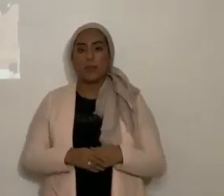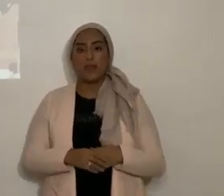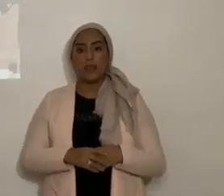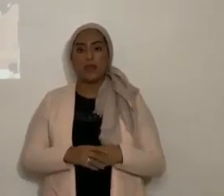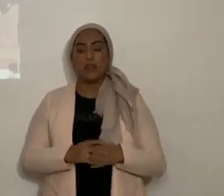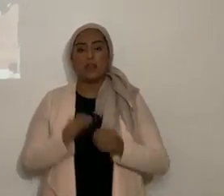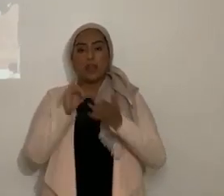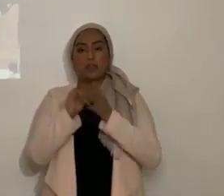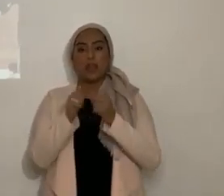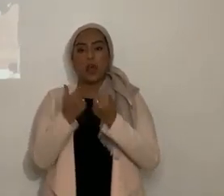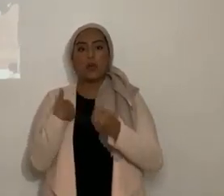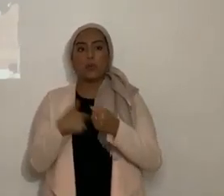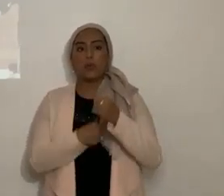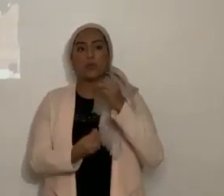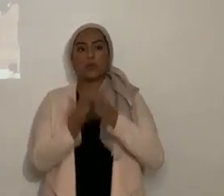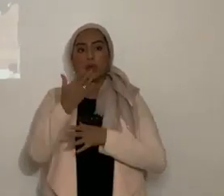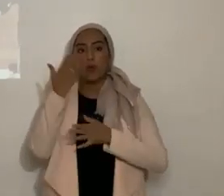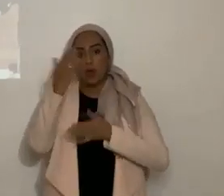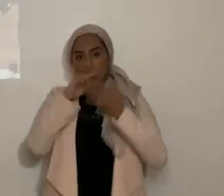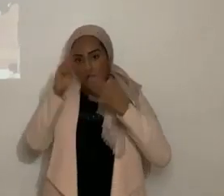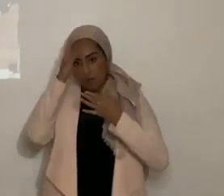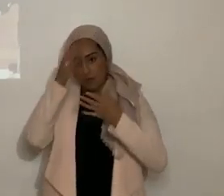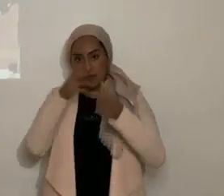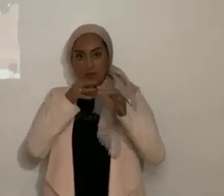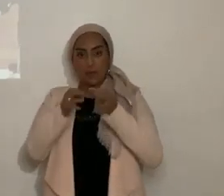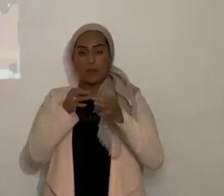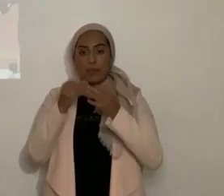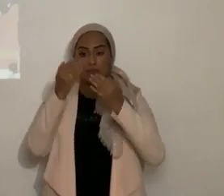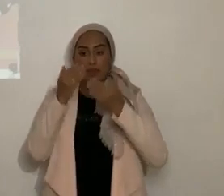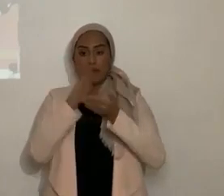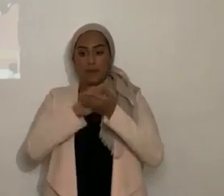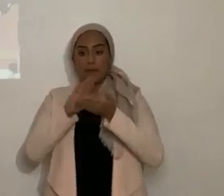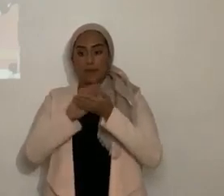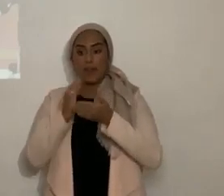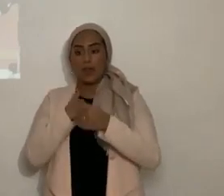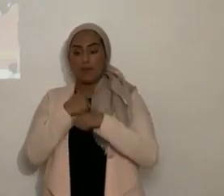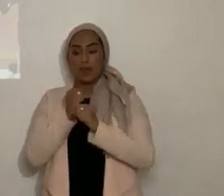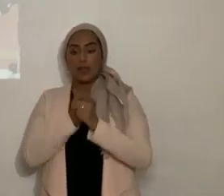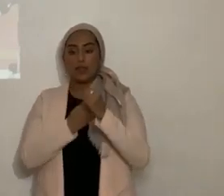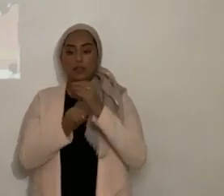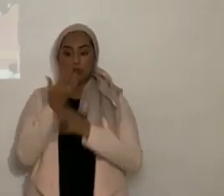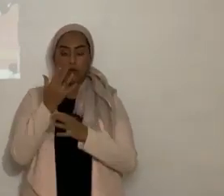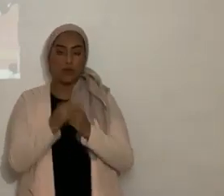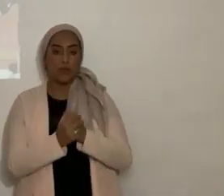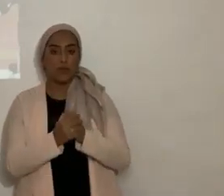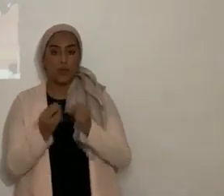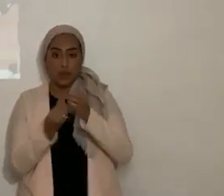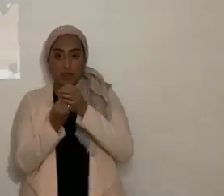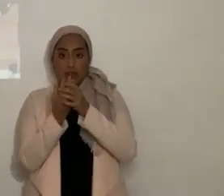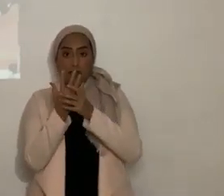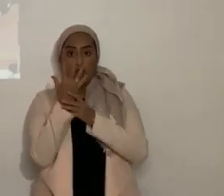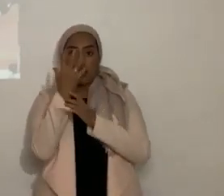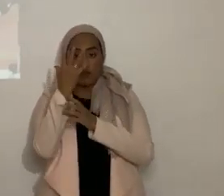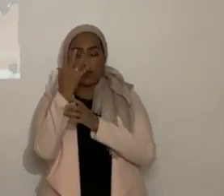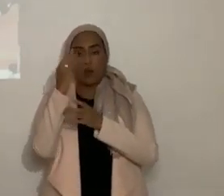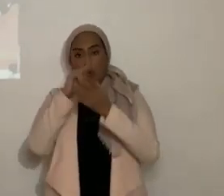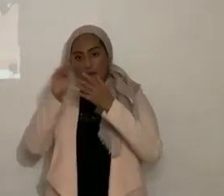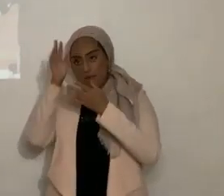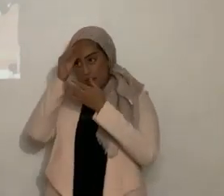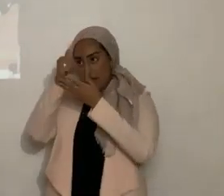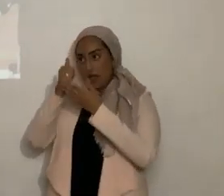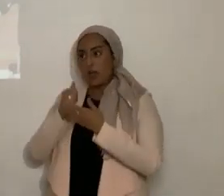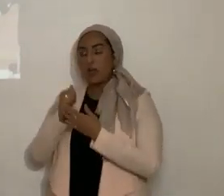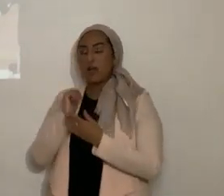porque así crecemos, porque así el Eterno Yahshua lo explica, nos poda, nos hace crecer, Una plantita se le da forma. Nosotros, el Eterno nos está